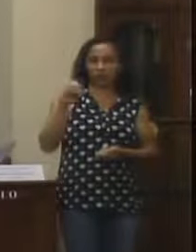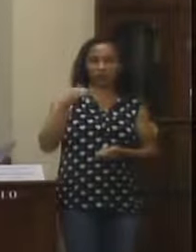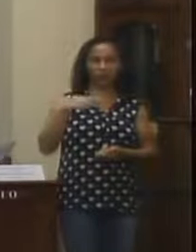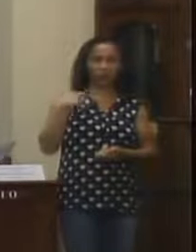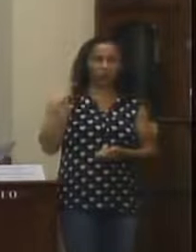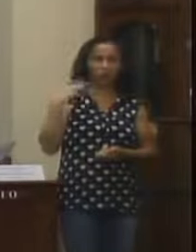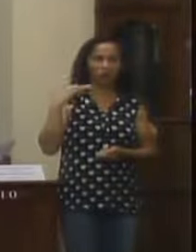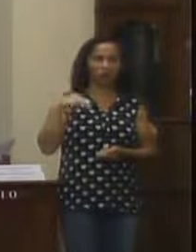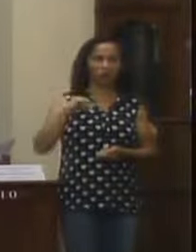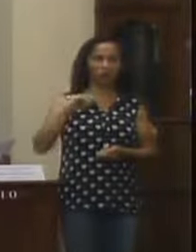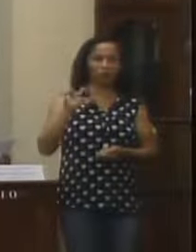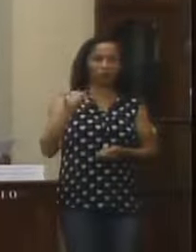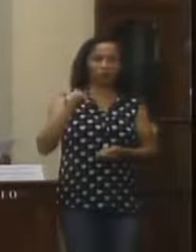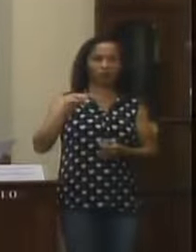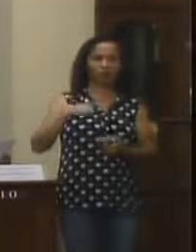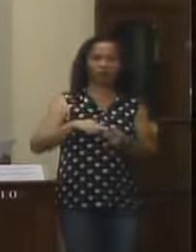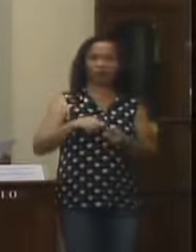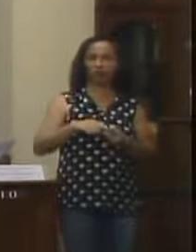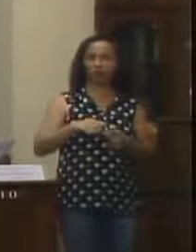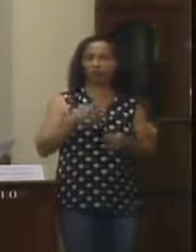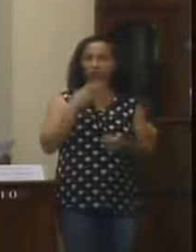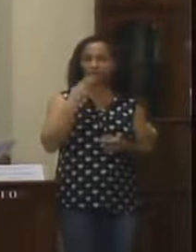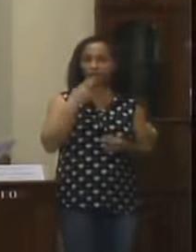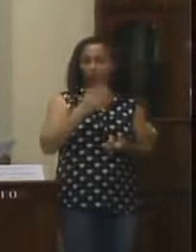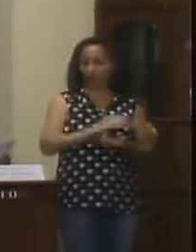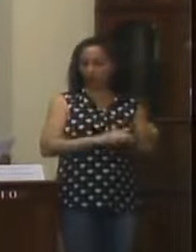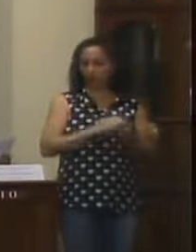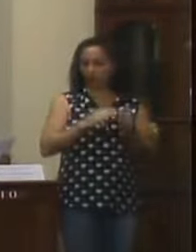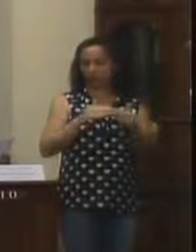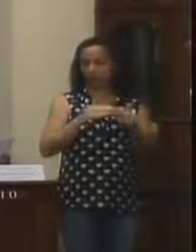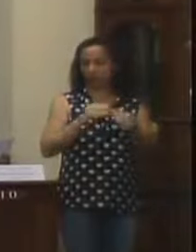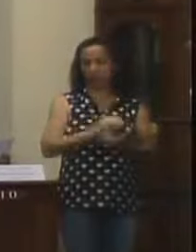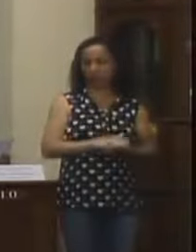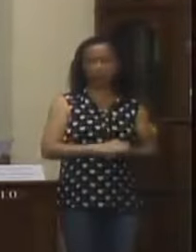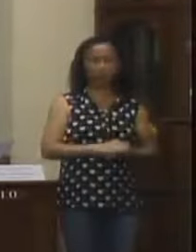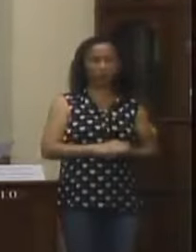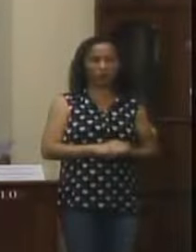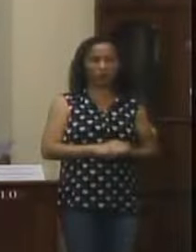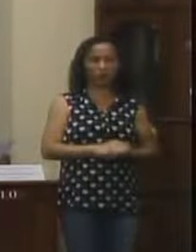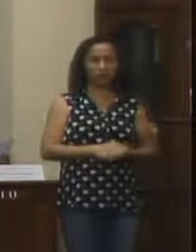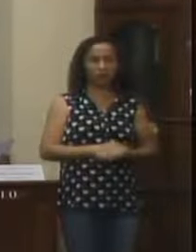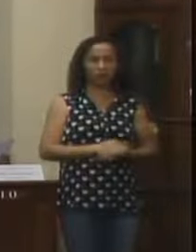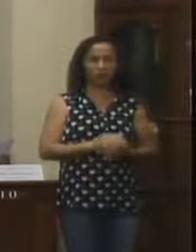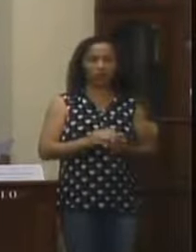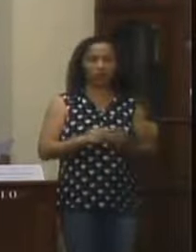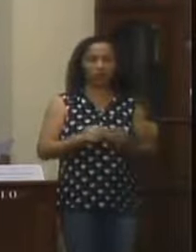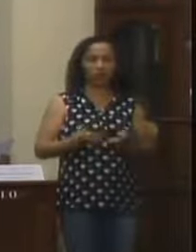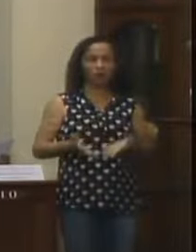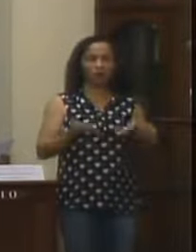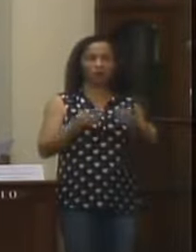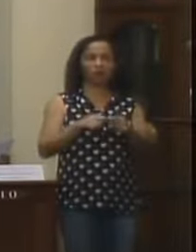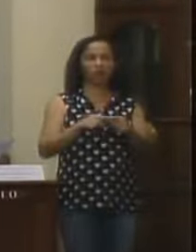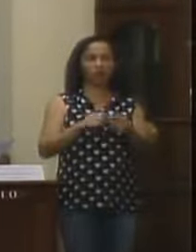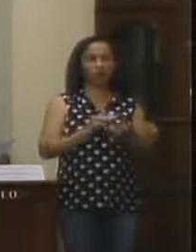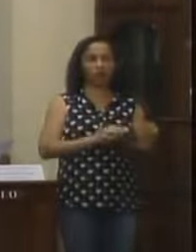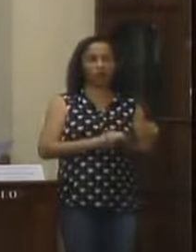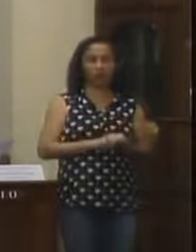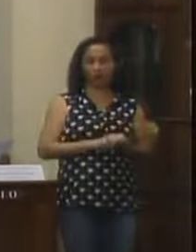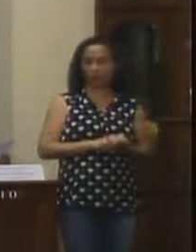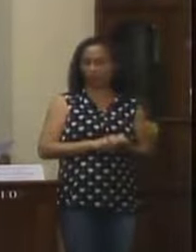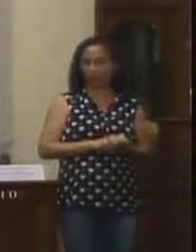Michele Cabral, no uso de suas atribuições na forma regimental, ouvindo o douto e soberano plenário, requer de Vossa Excelência encaminhamento do presente requerimento